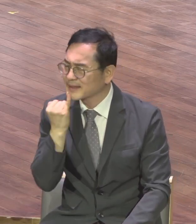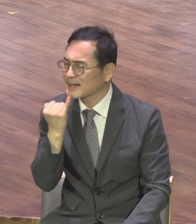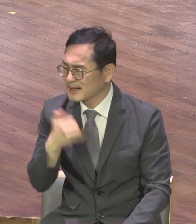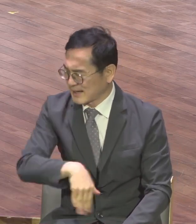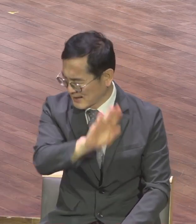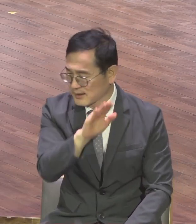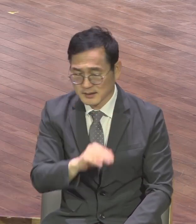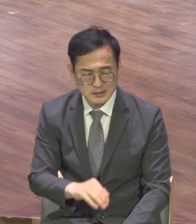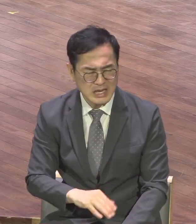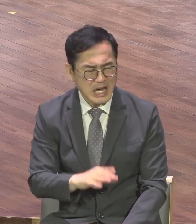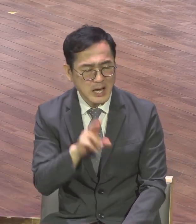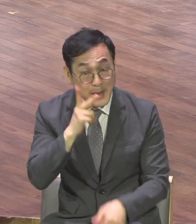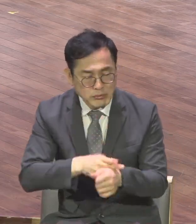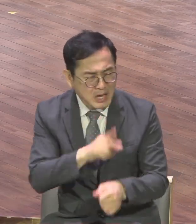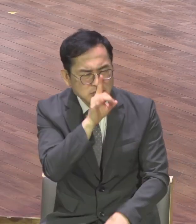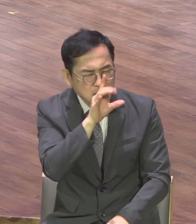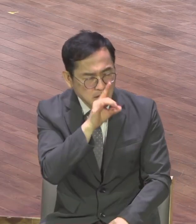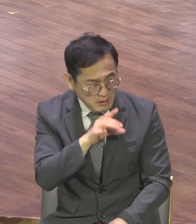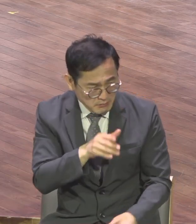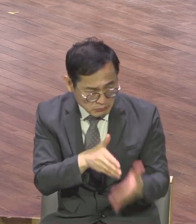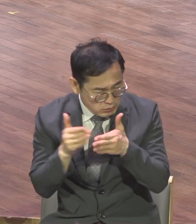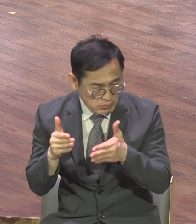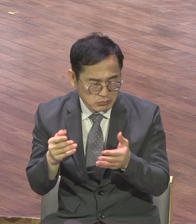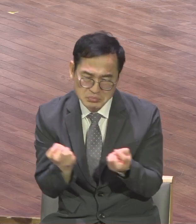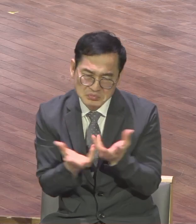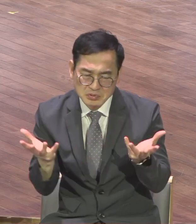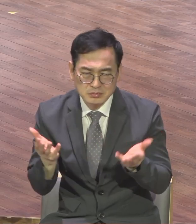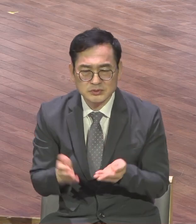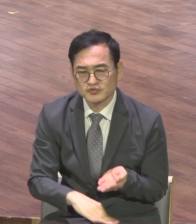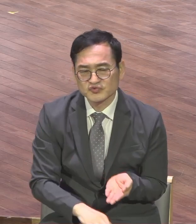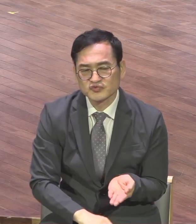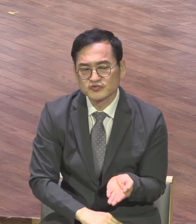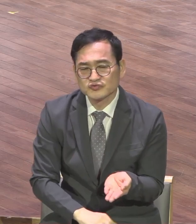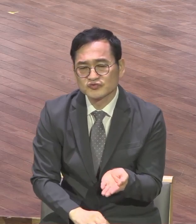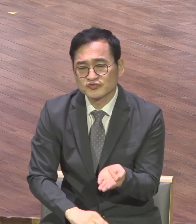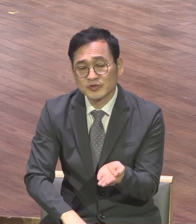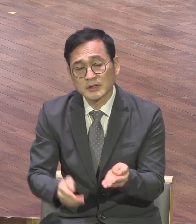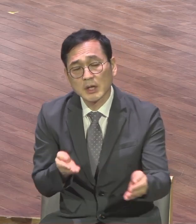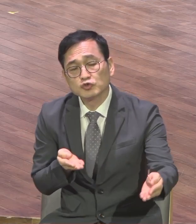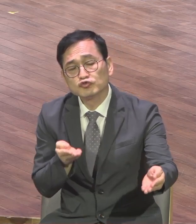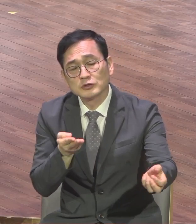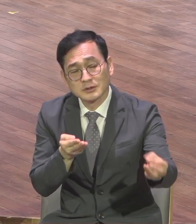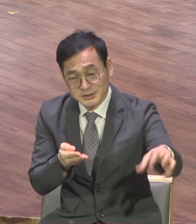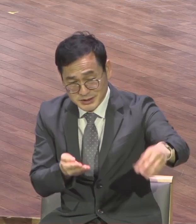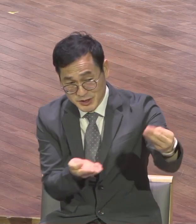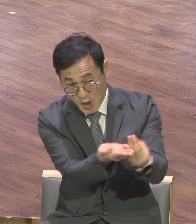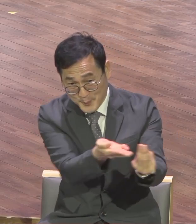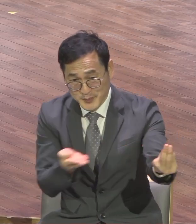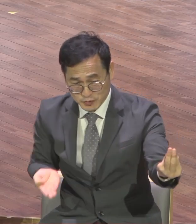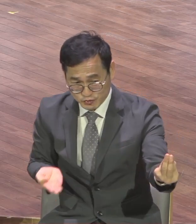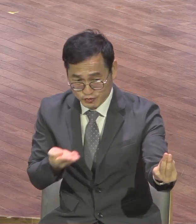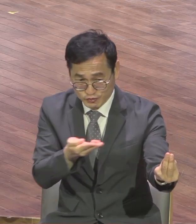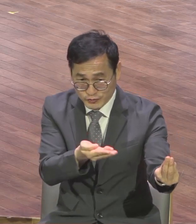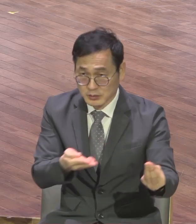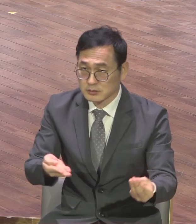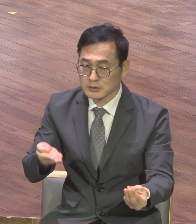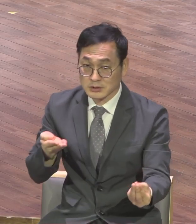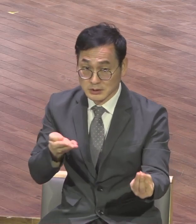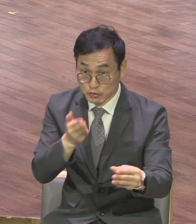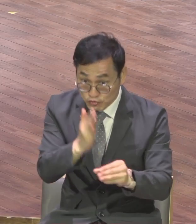너무 좋아했어요 그런데 얼마까지 못해서 배는 이 유라굴로 이 광풍을 그렇게 만나게